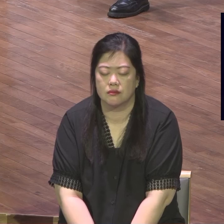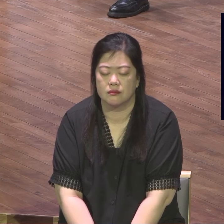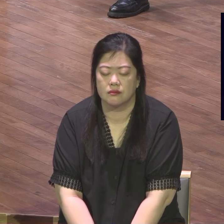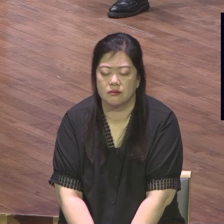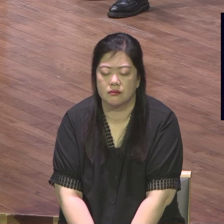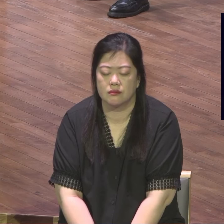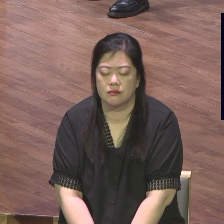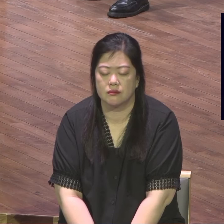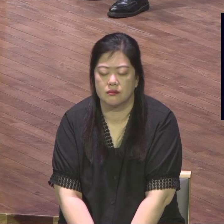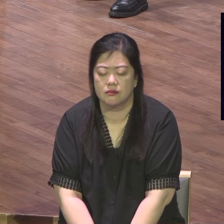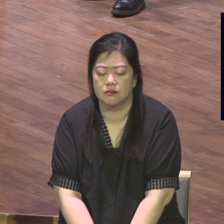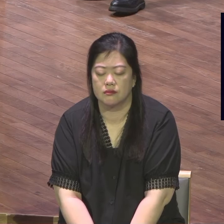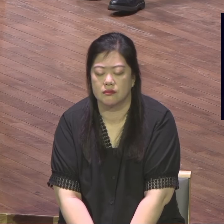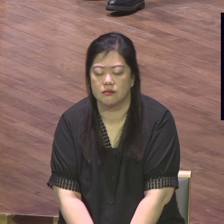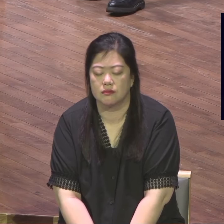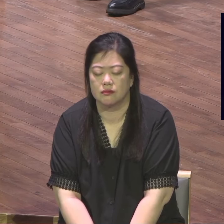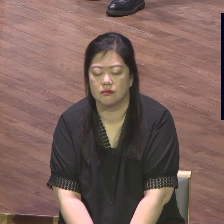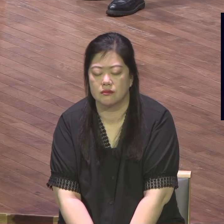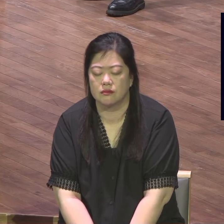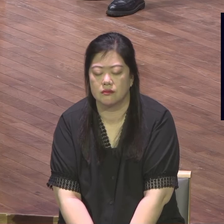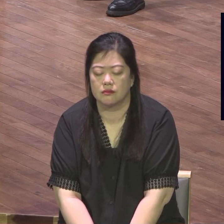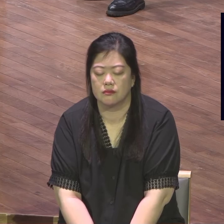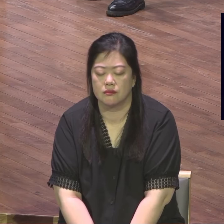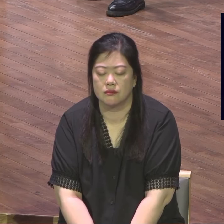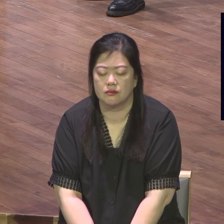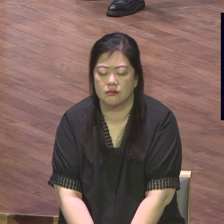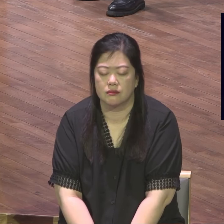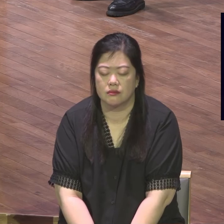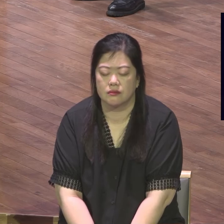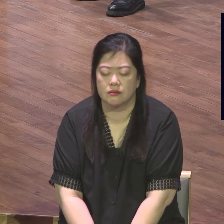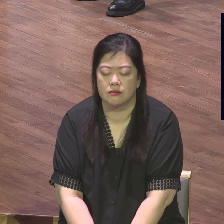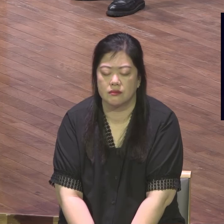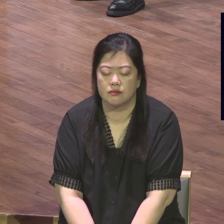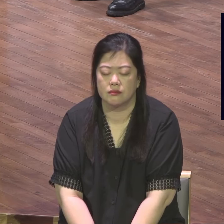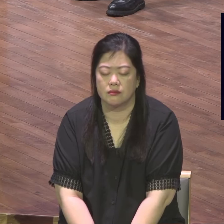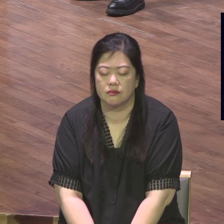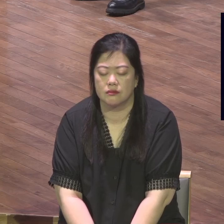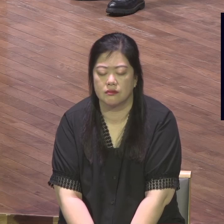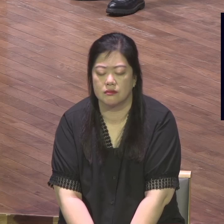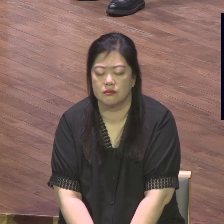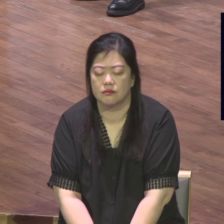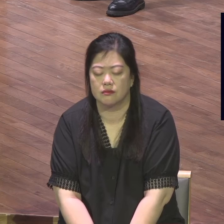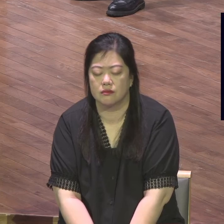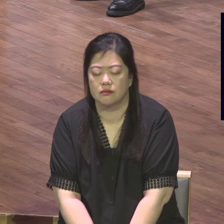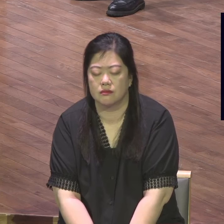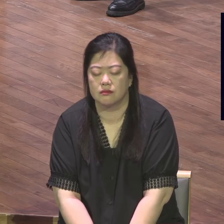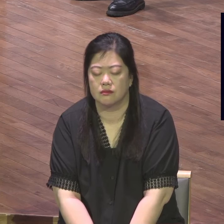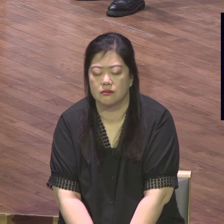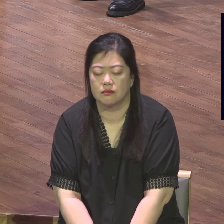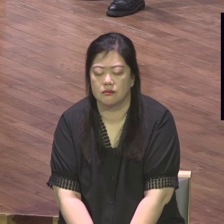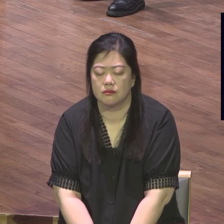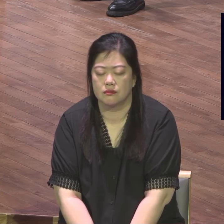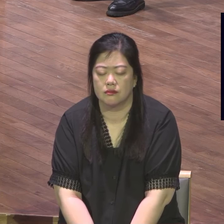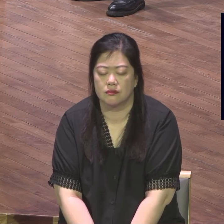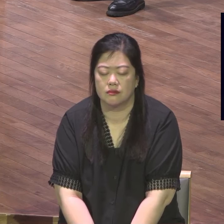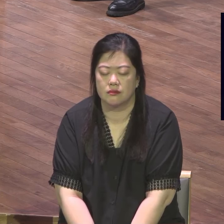하나님 주시는 물질을 가지고 하나님께 영광 돌리는 삶을 살 수 있도록 역사하여 주시옵소서.